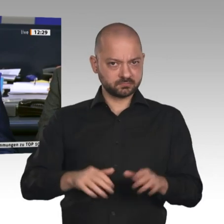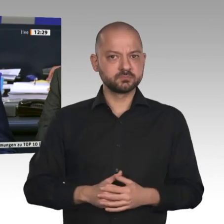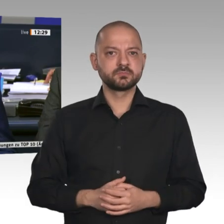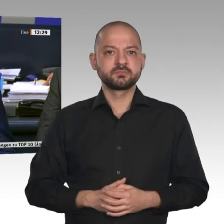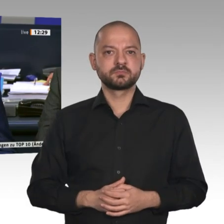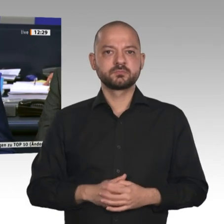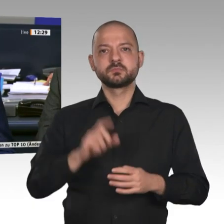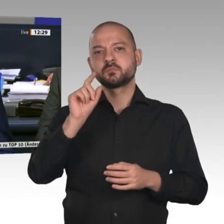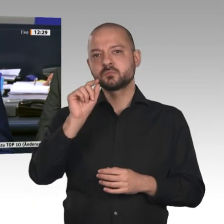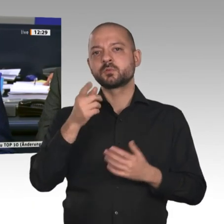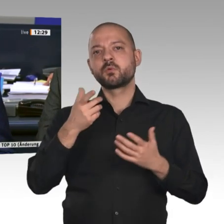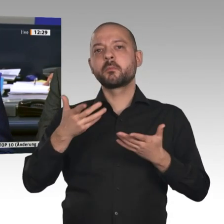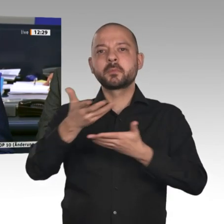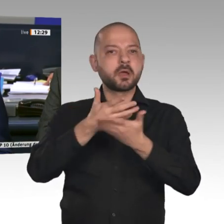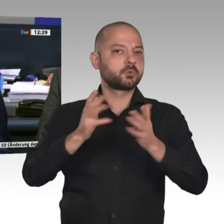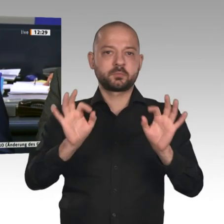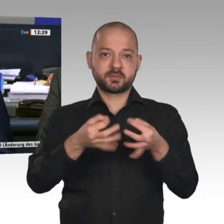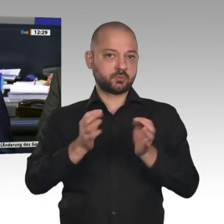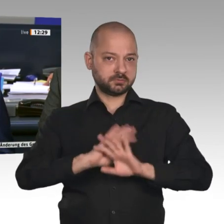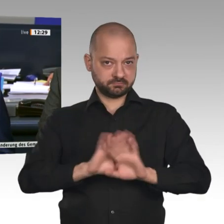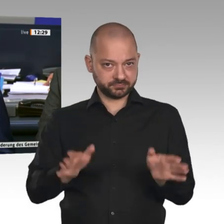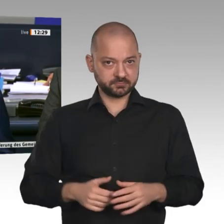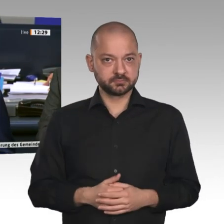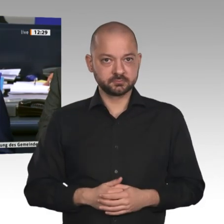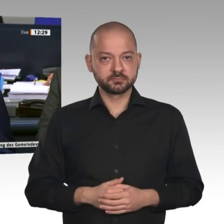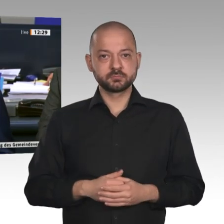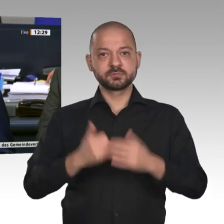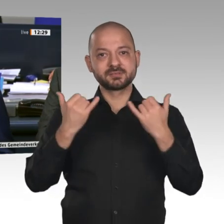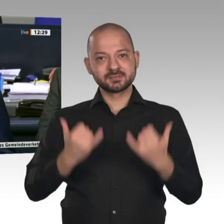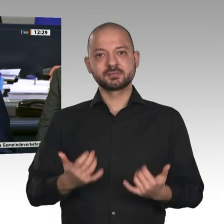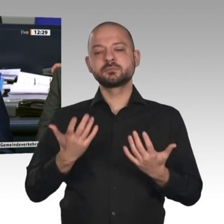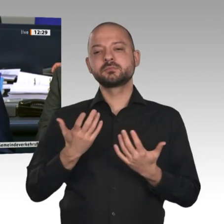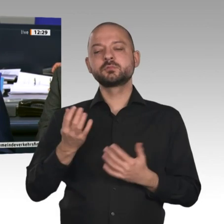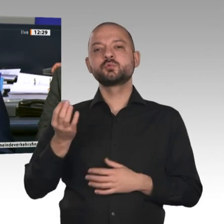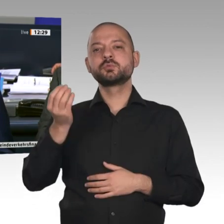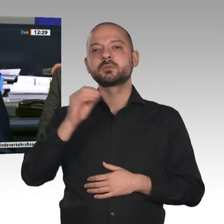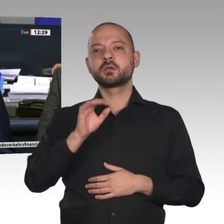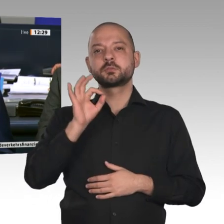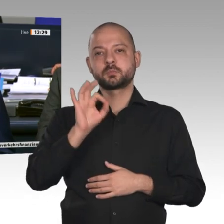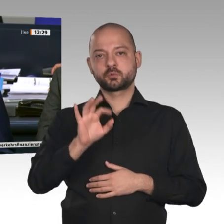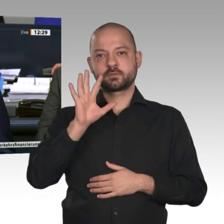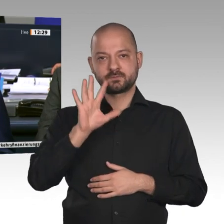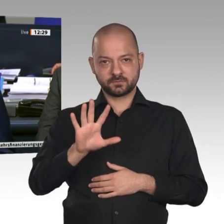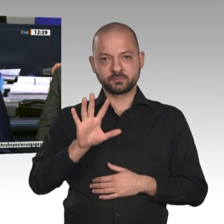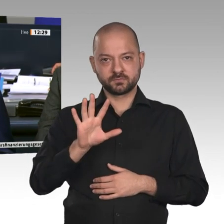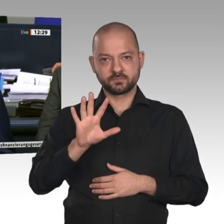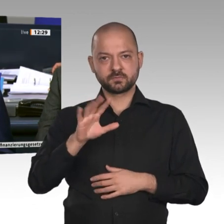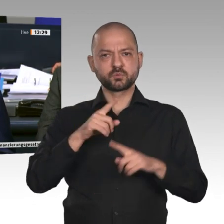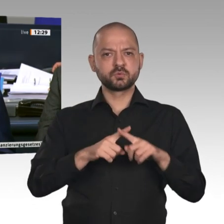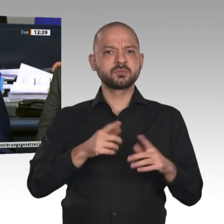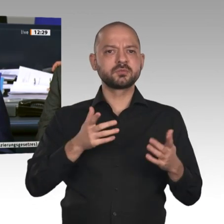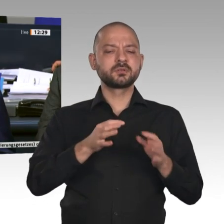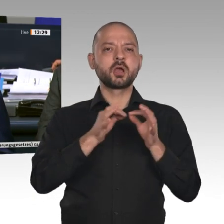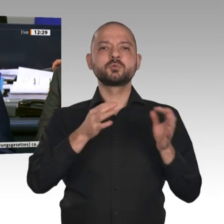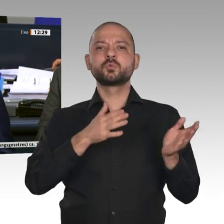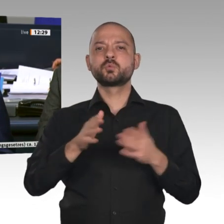Beratung. Ich rufe auf den Zusatzpunkt 5 sowie die Tagesordnungspunkte 11a und 11b, Beratung mehrerer Vorlagen zu einem